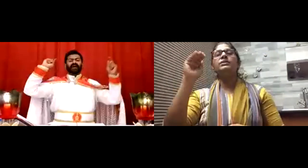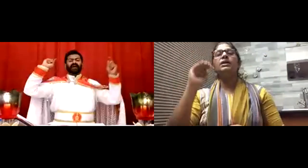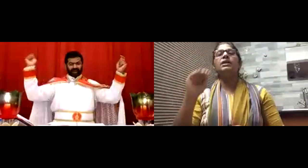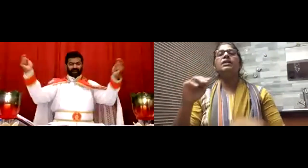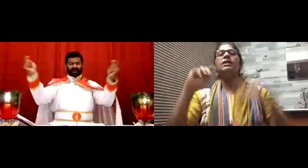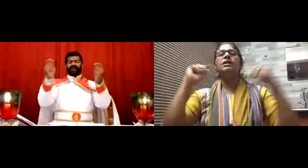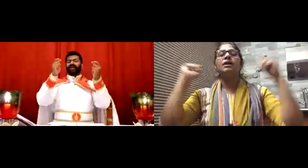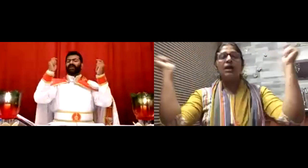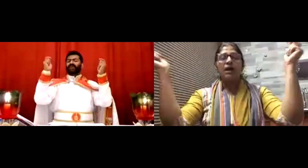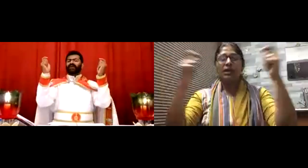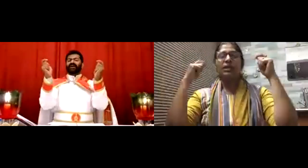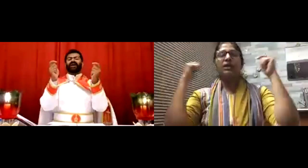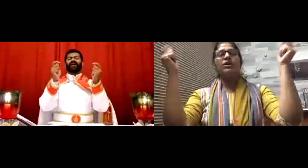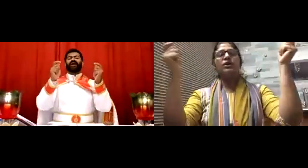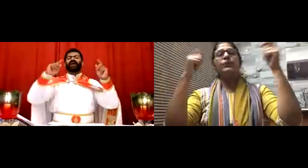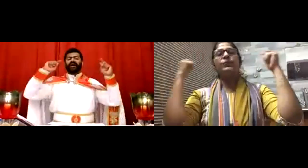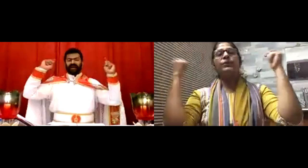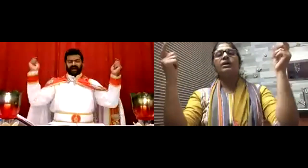പാടിയിടുന്നേൻ, ഹല്ലേലൂയ